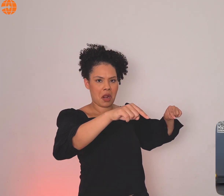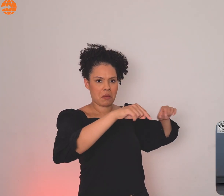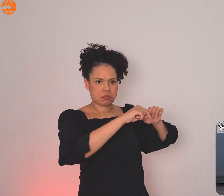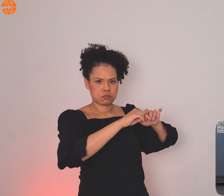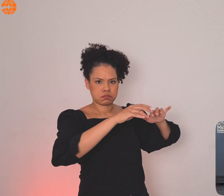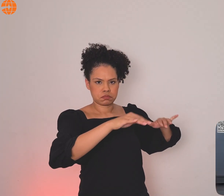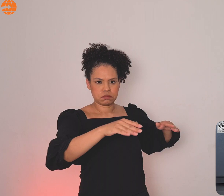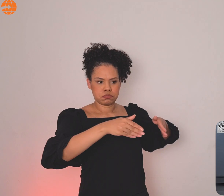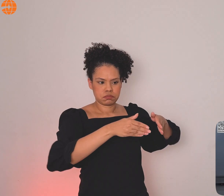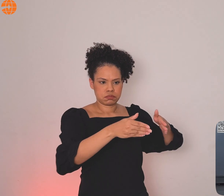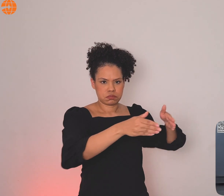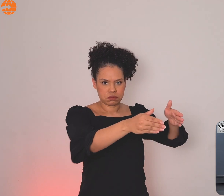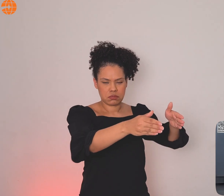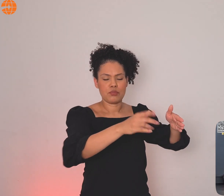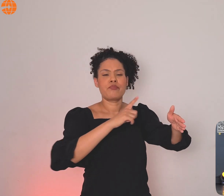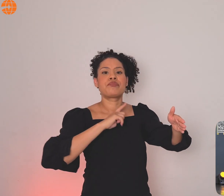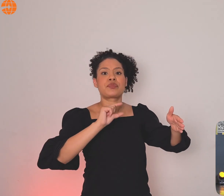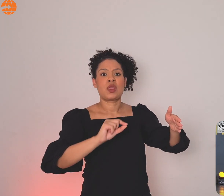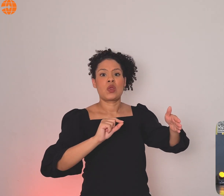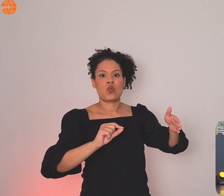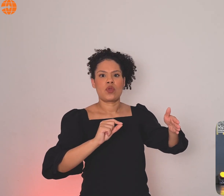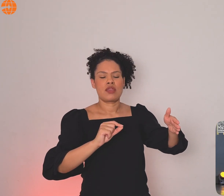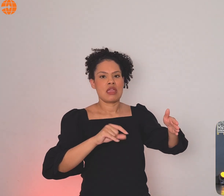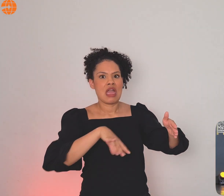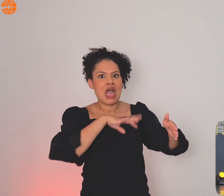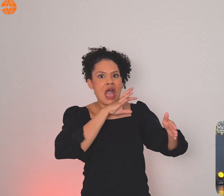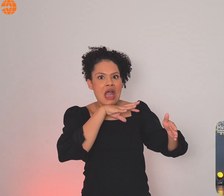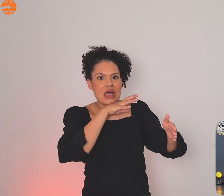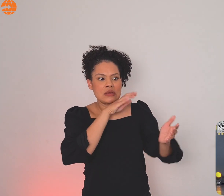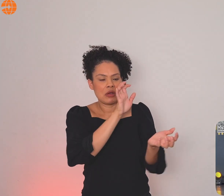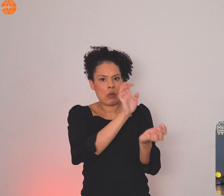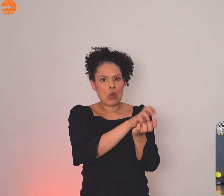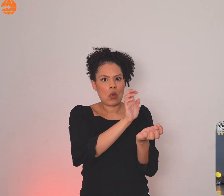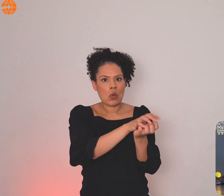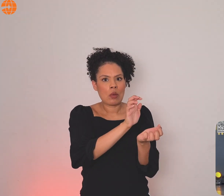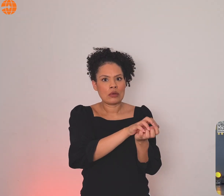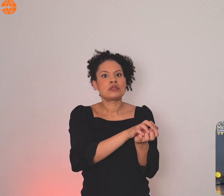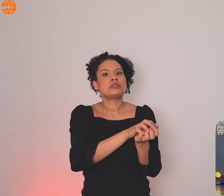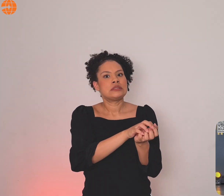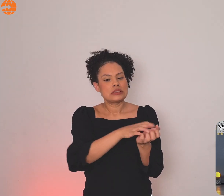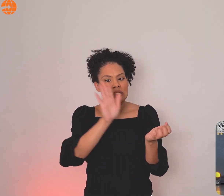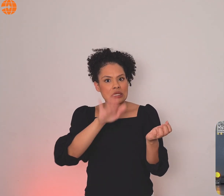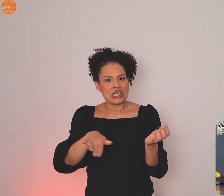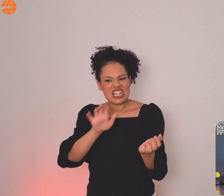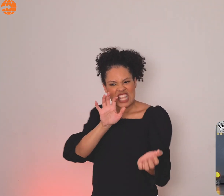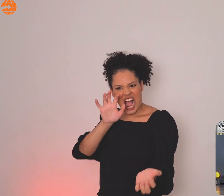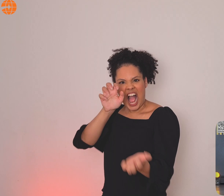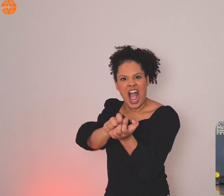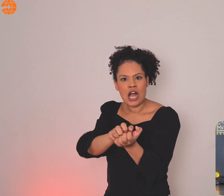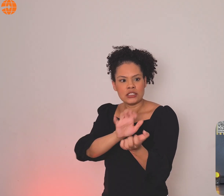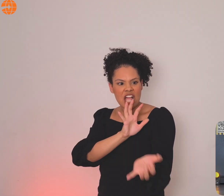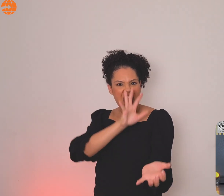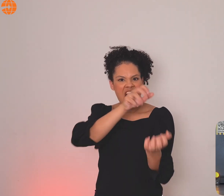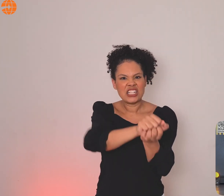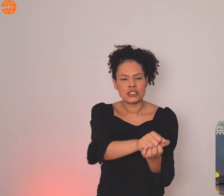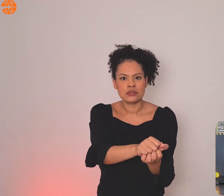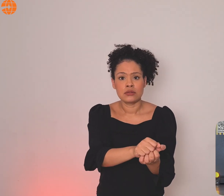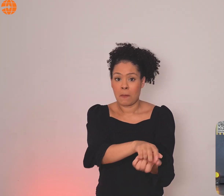Nós botamos um poço doado por membros da igreja dentro do terreno da